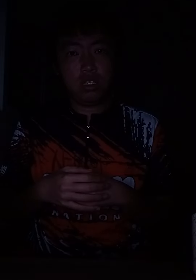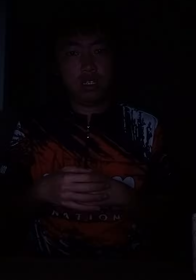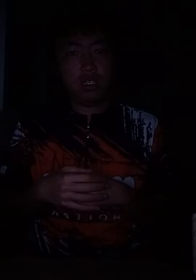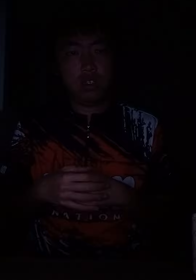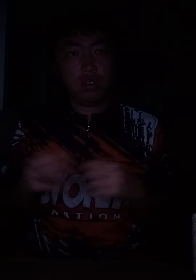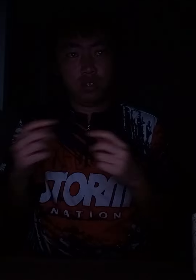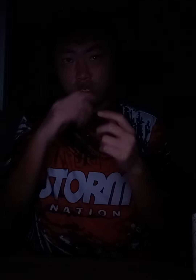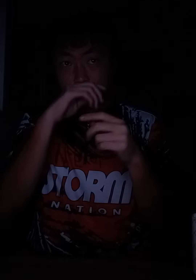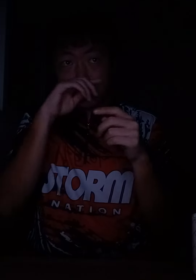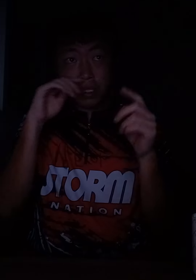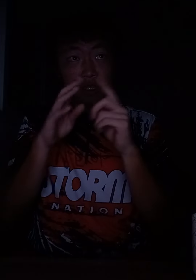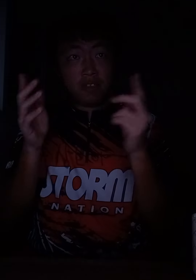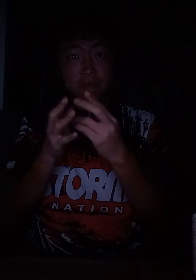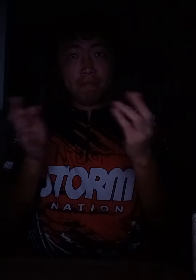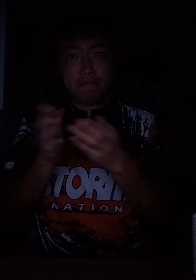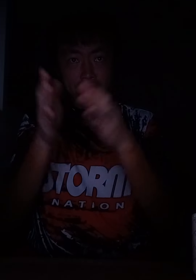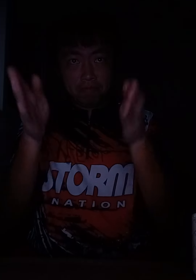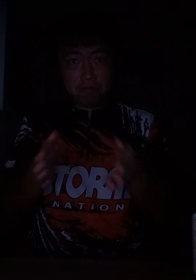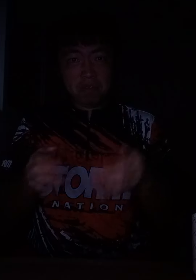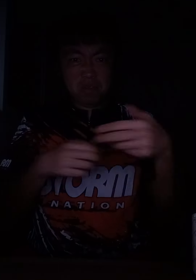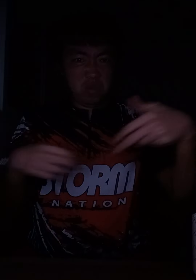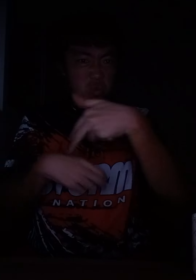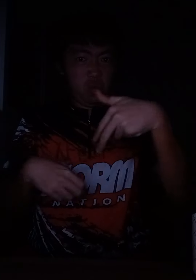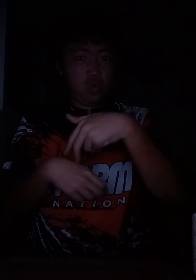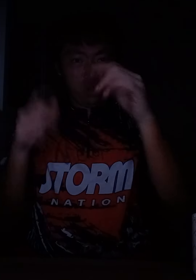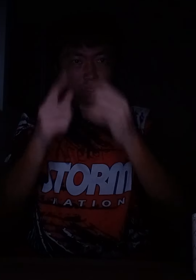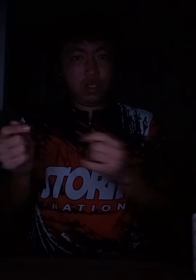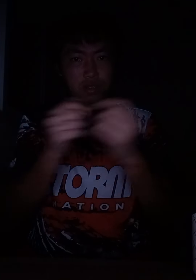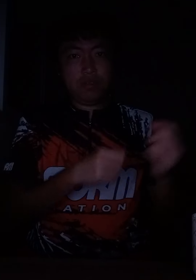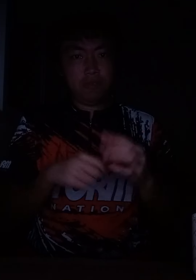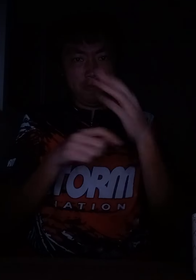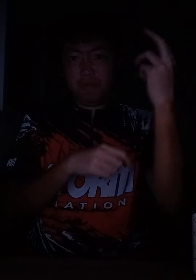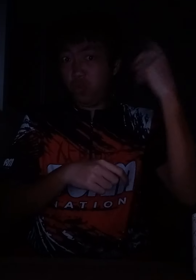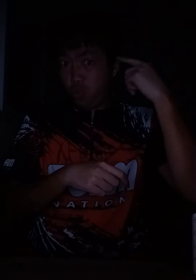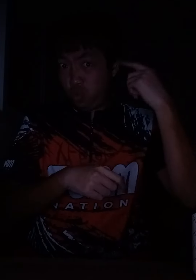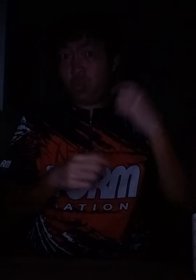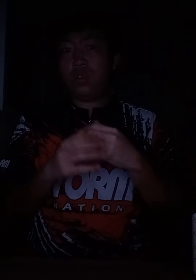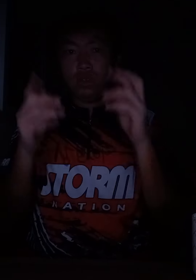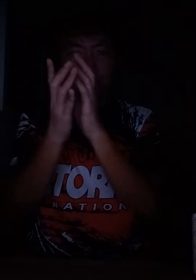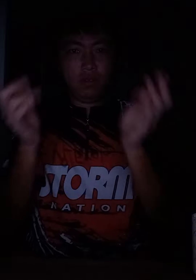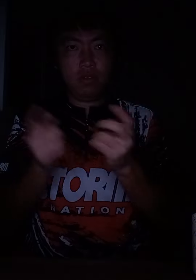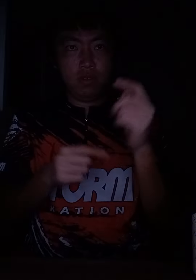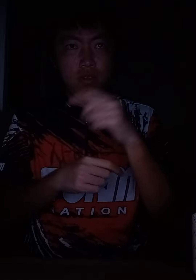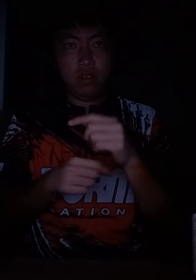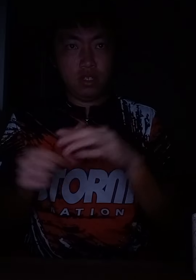소동이 계속되자 결국 이곳 길가에 버스를 정차한 운전기사는 남성을 경찰에 신고하고 이후 나머지 승객들을 하차시켰습니다.